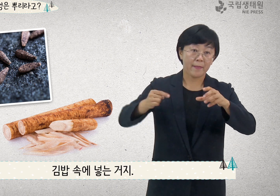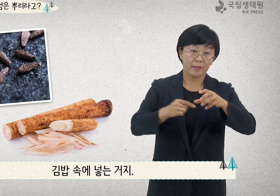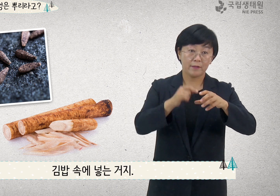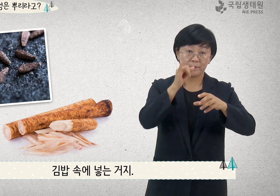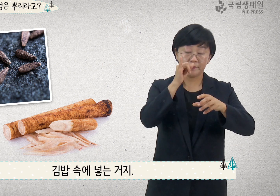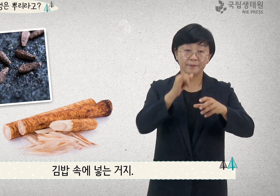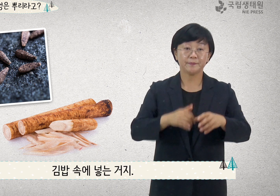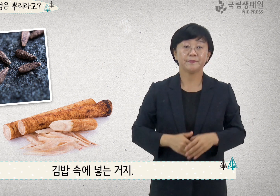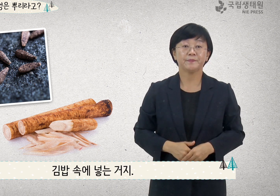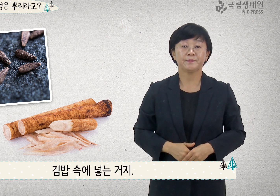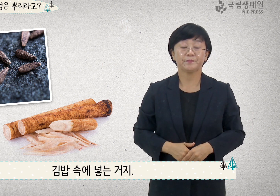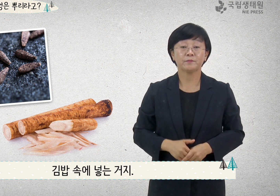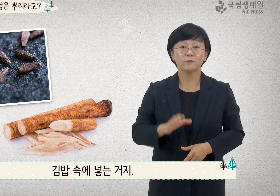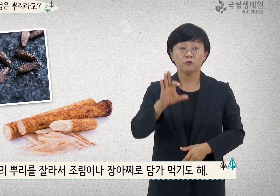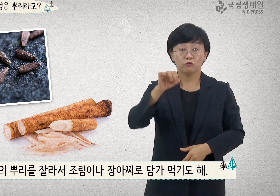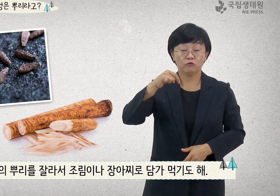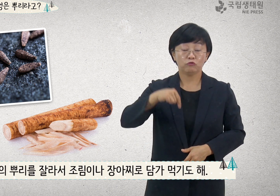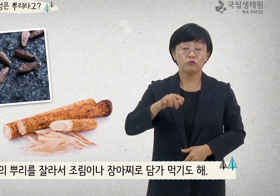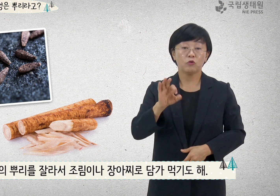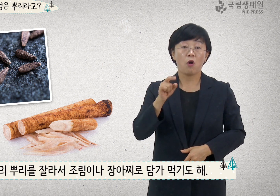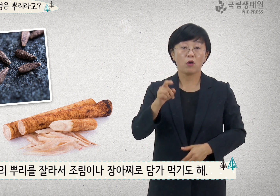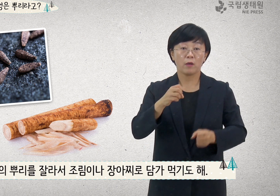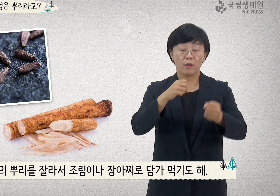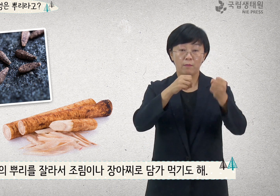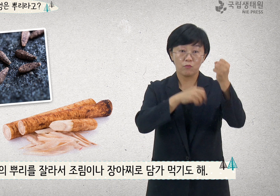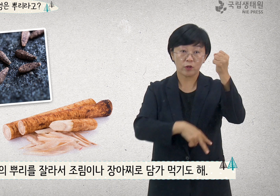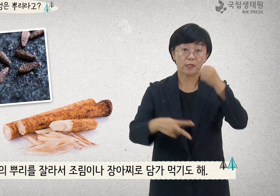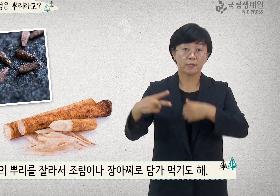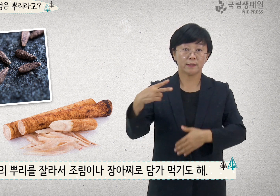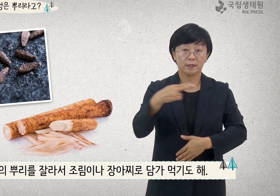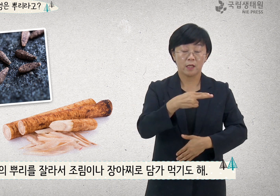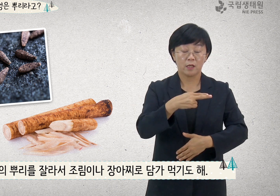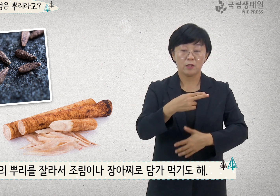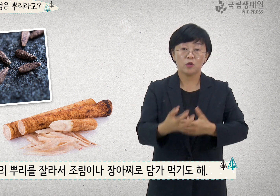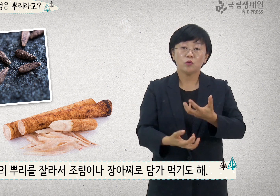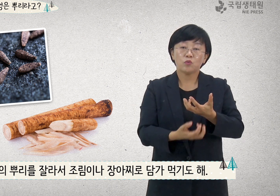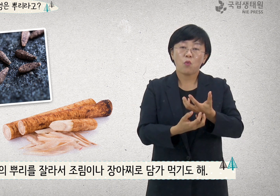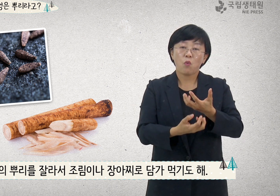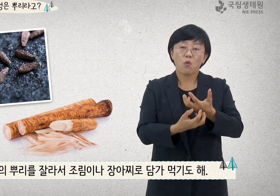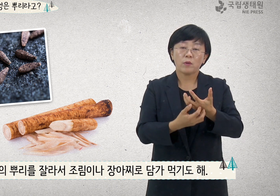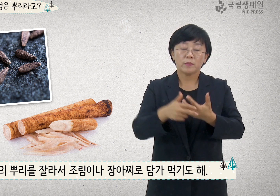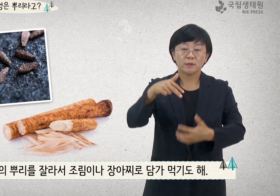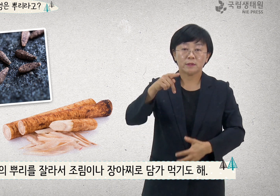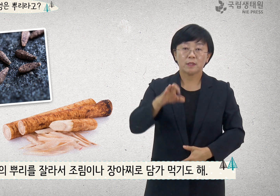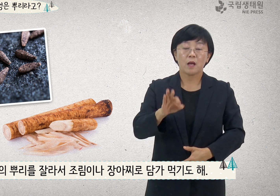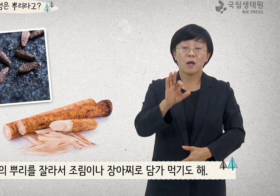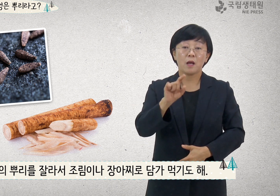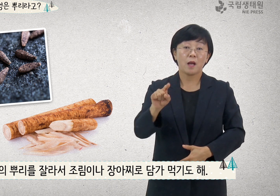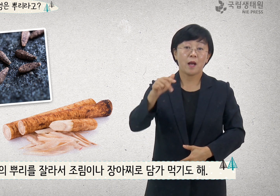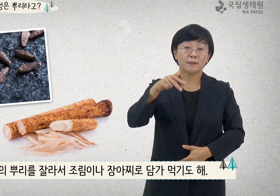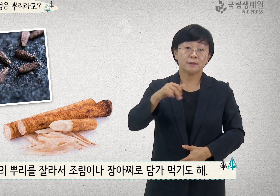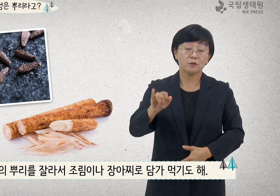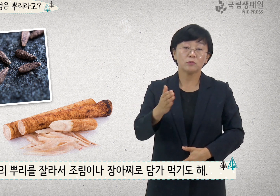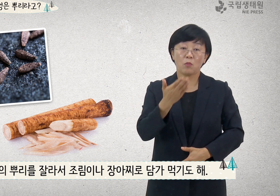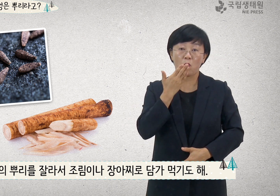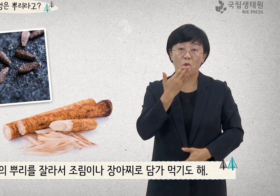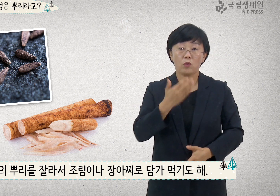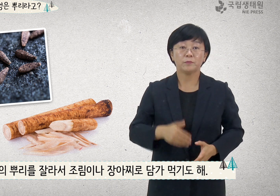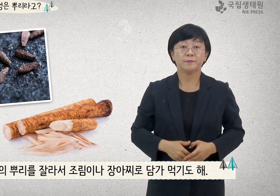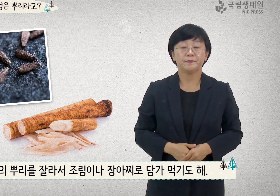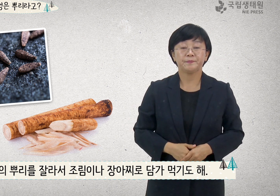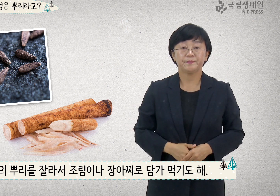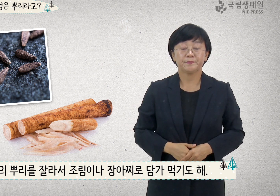김밥 속에 넣는 거지. 우엉의 뿌리를 잘라서 조림이나 장아찌로 담가 먹기도 해.